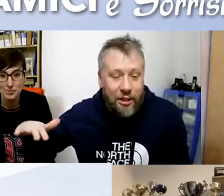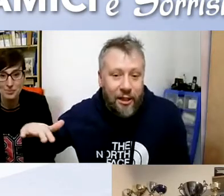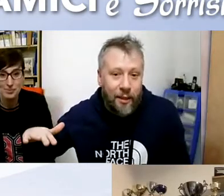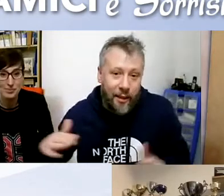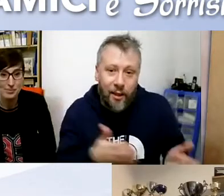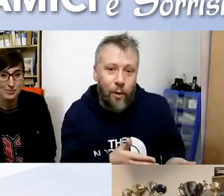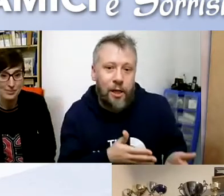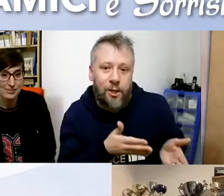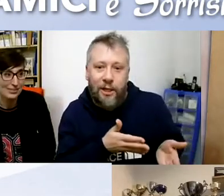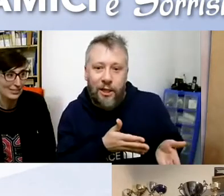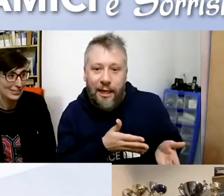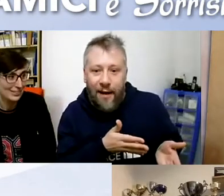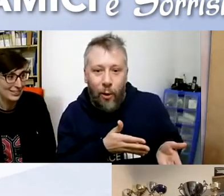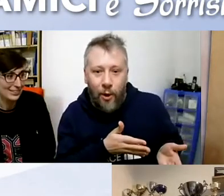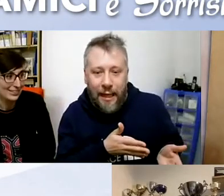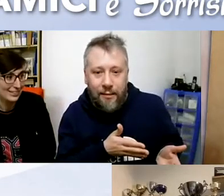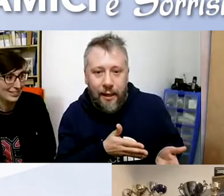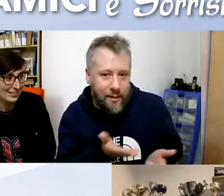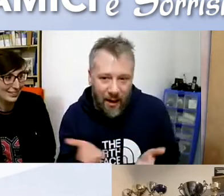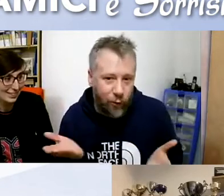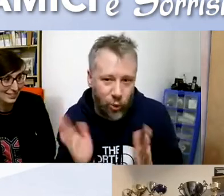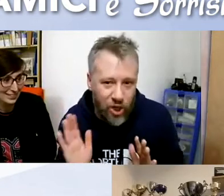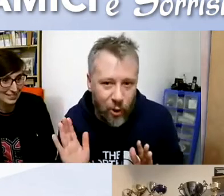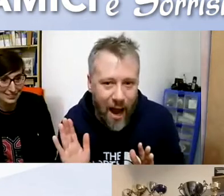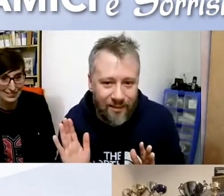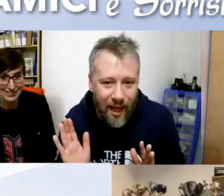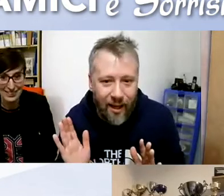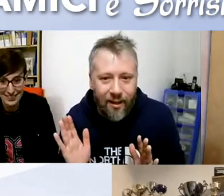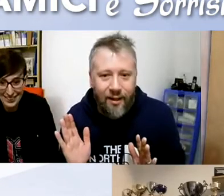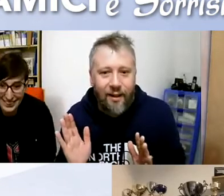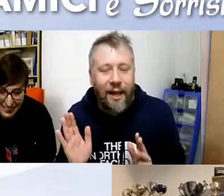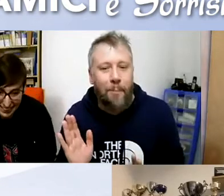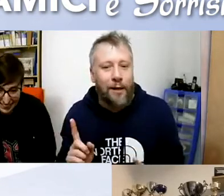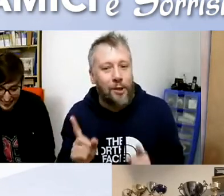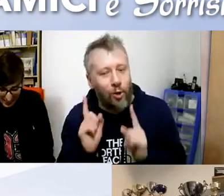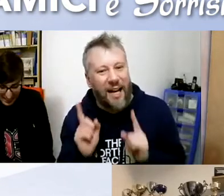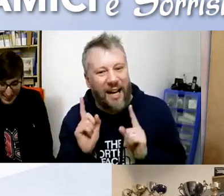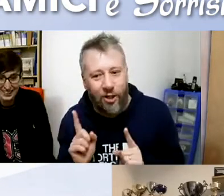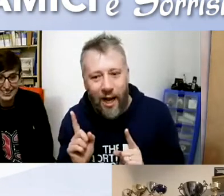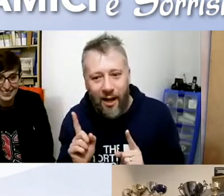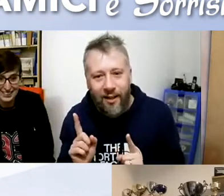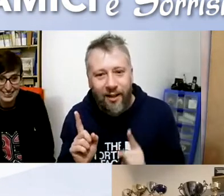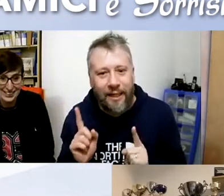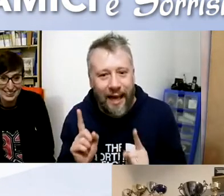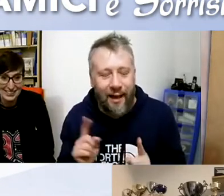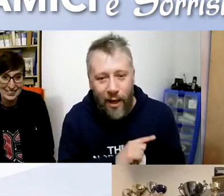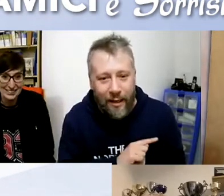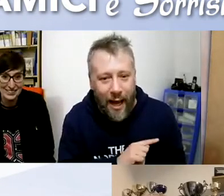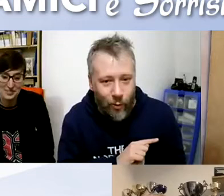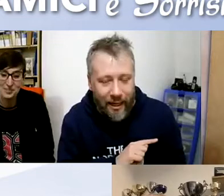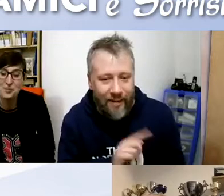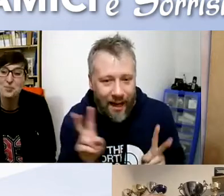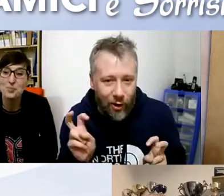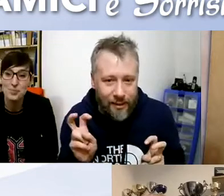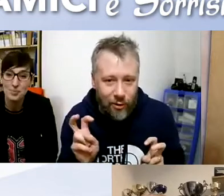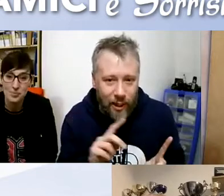90 centimetri, quella specie di cavallo portatile sarà forse un 50, e poi se no perché